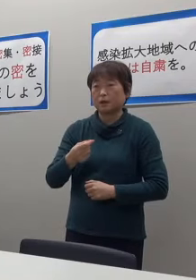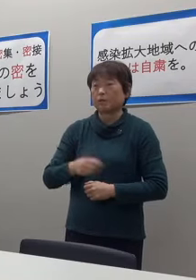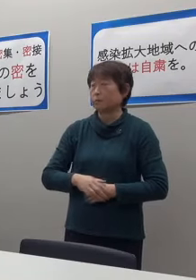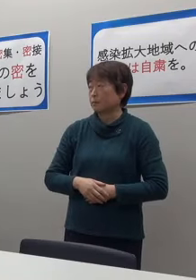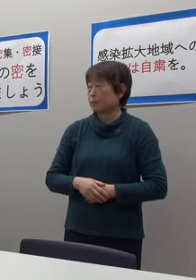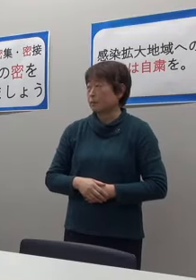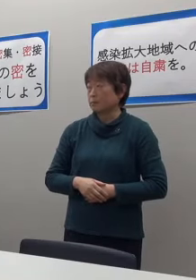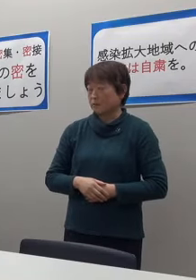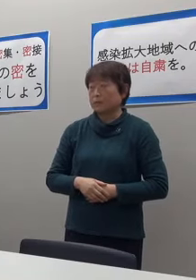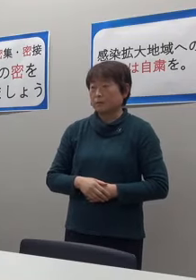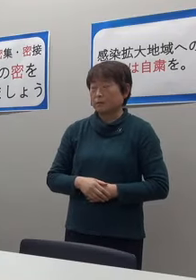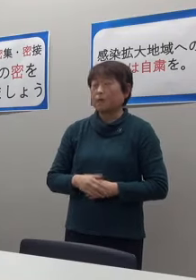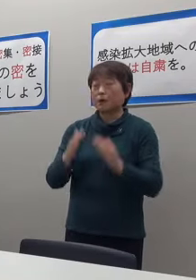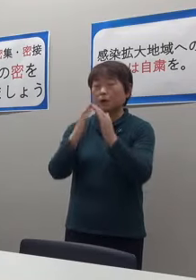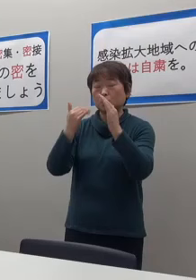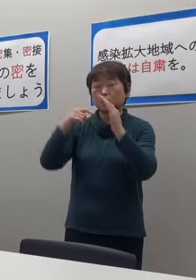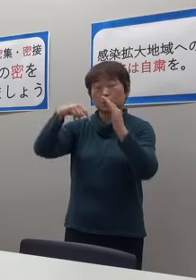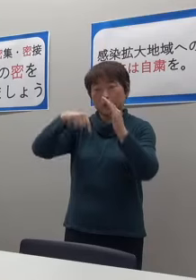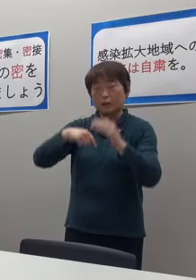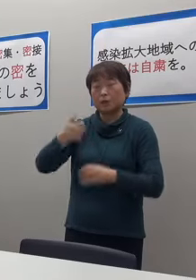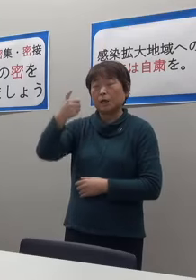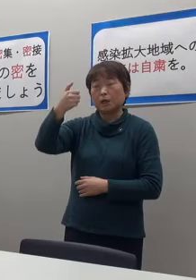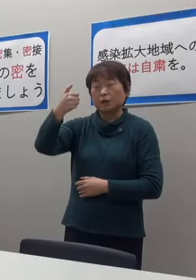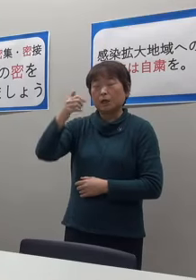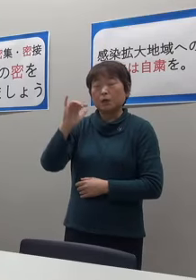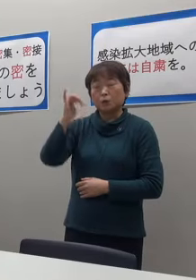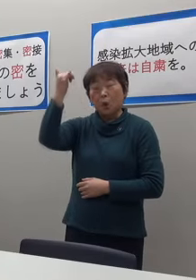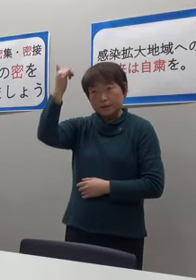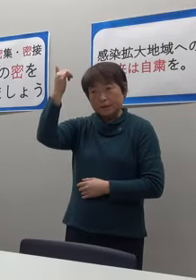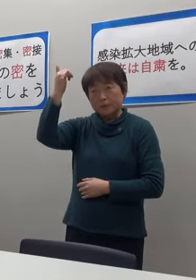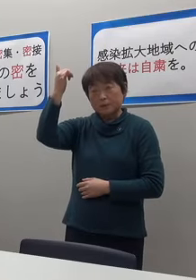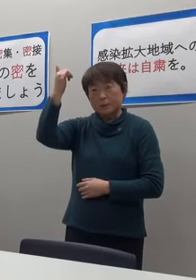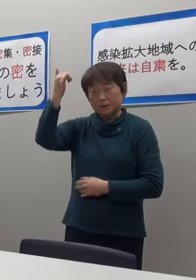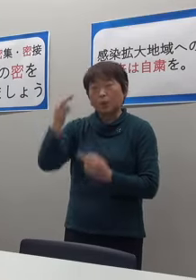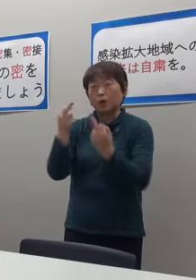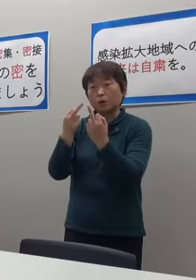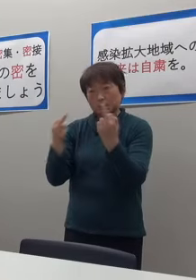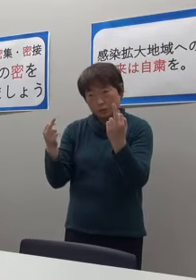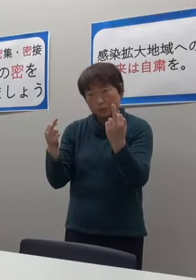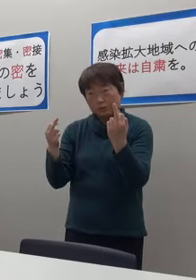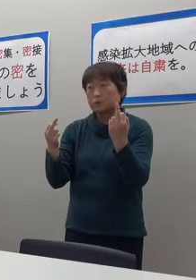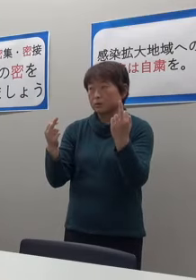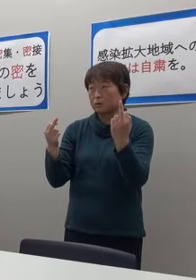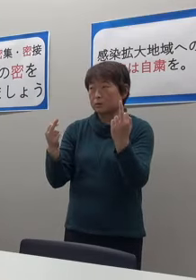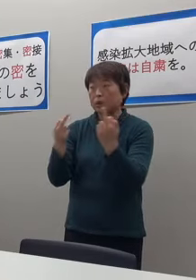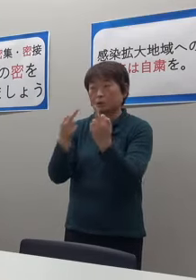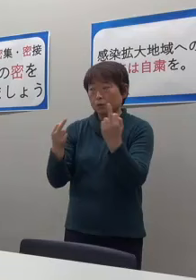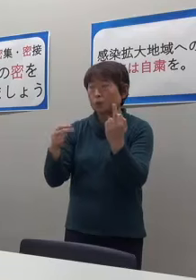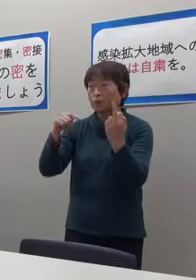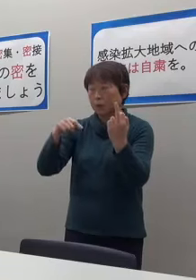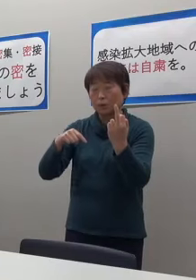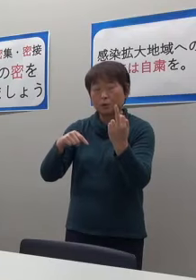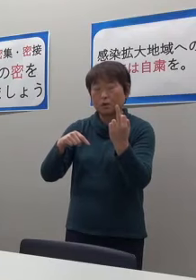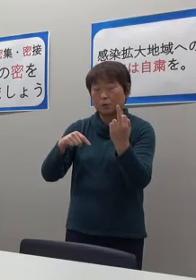祖父の方がいらっしゃって、で両親がいらっしゃって、でご兄弟のうちの一人が今回のご例の方です。